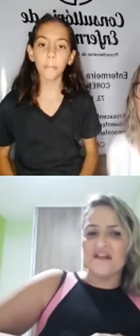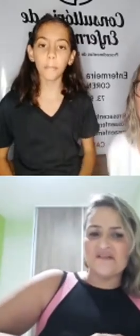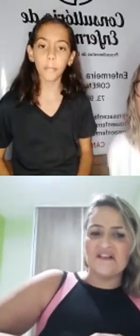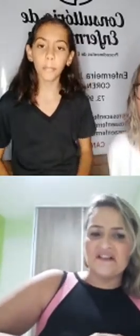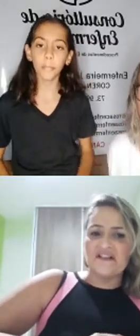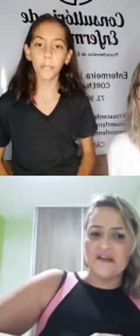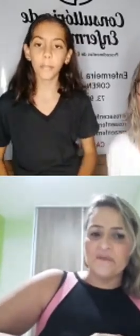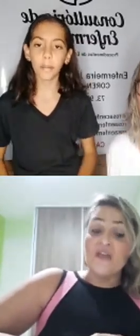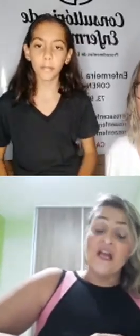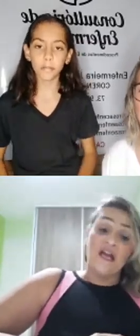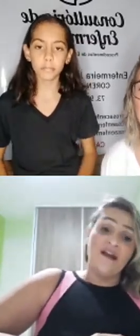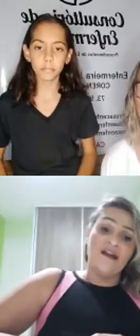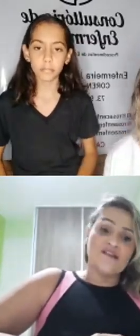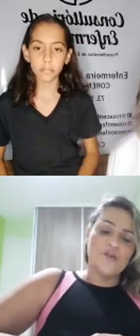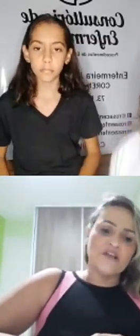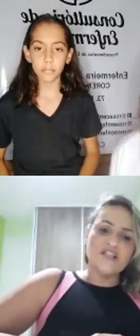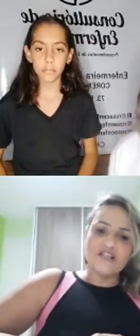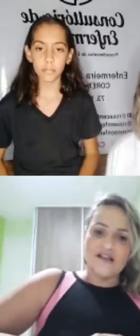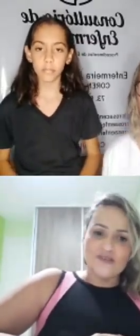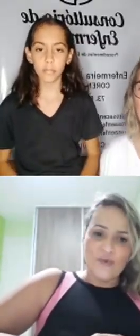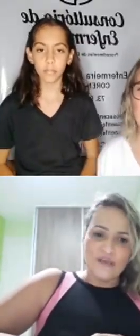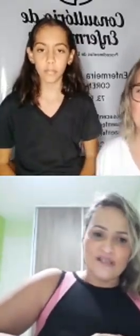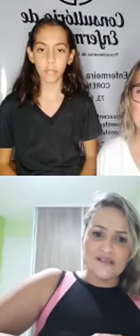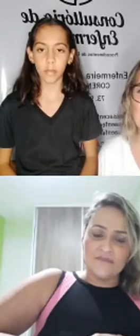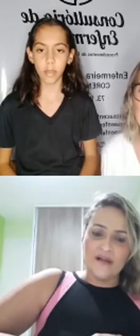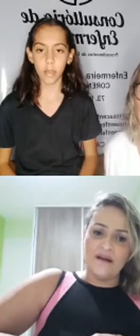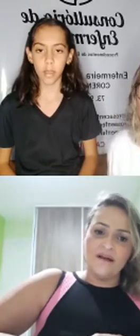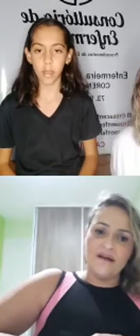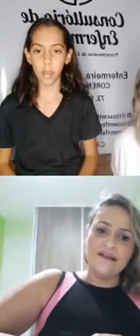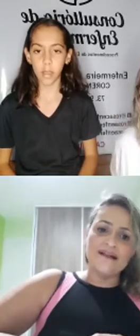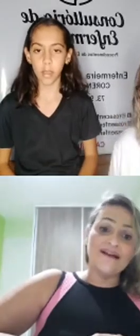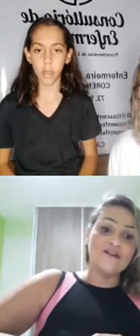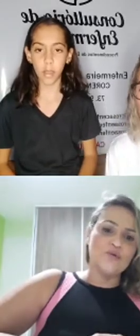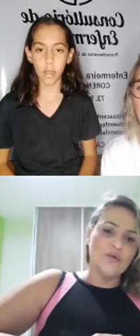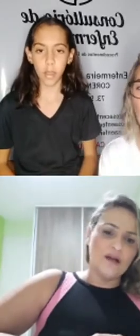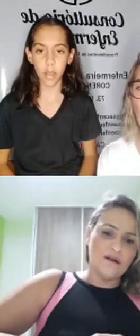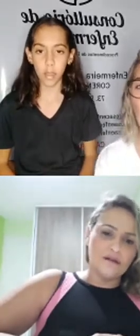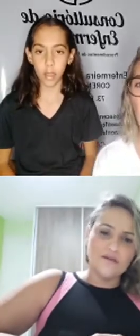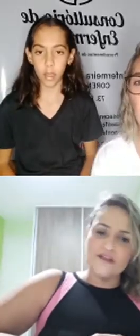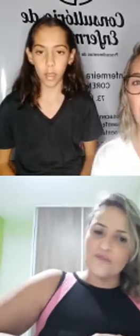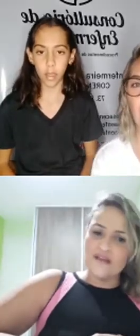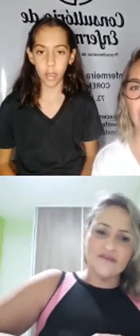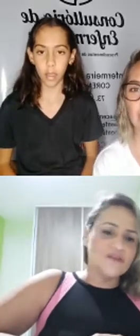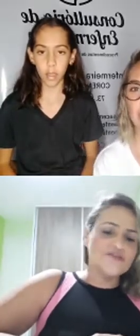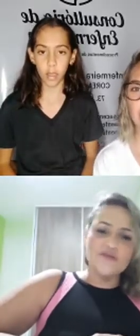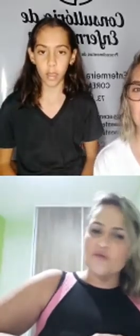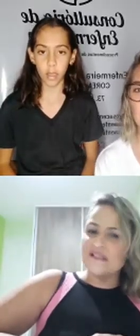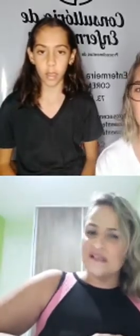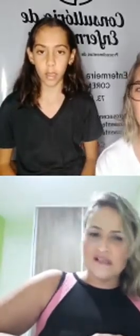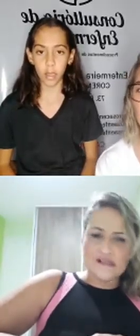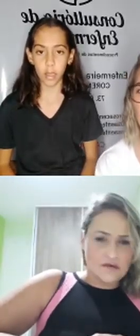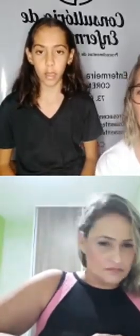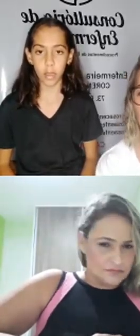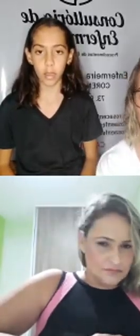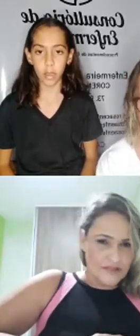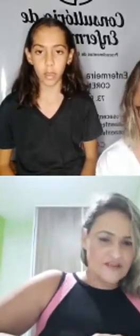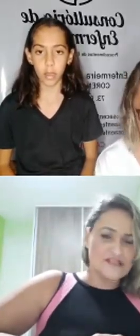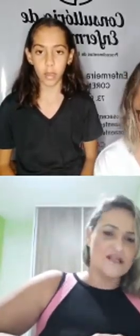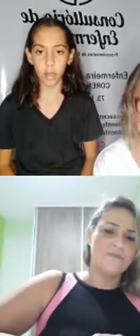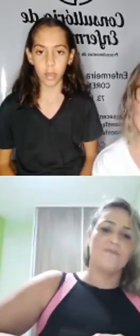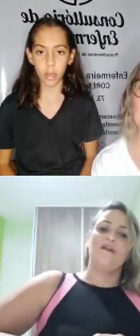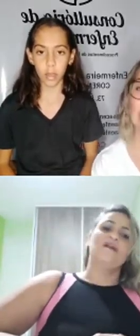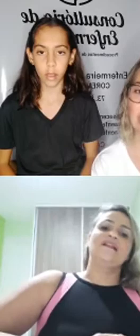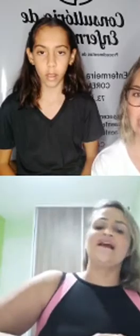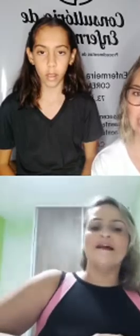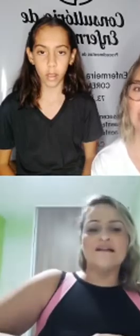terminar essa quarentena. Sobre distrações, literatura, eu não tenho tido concentração para